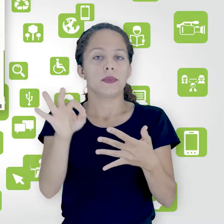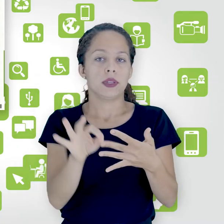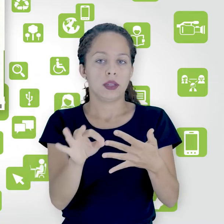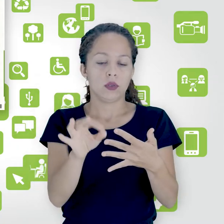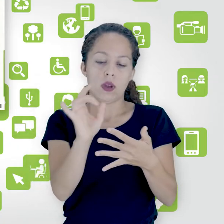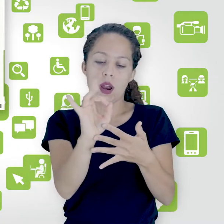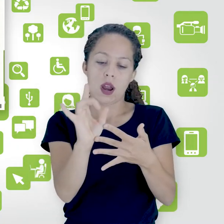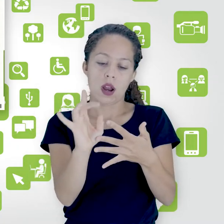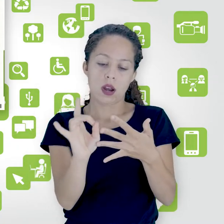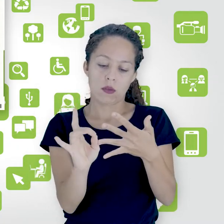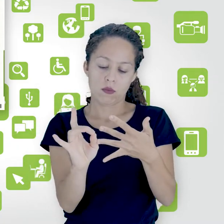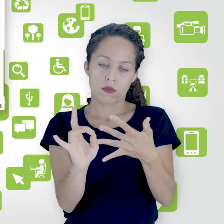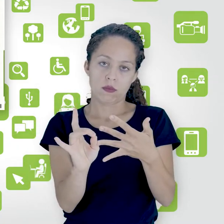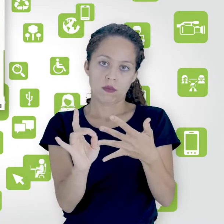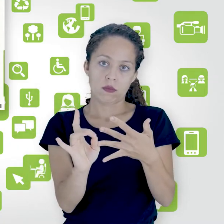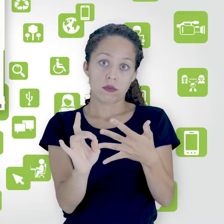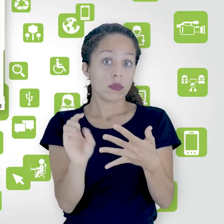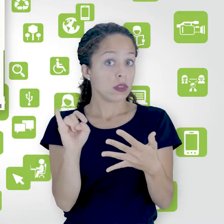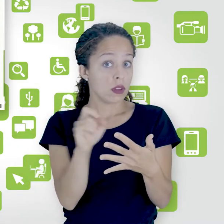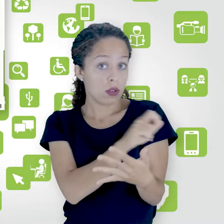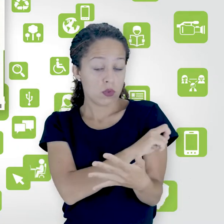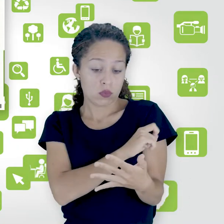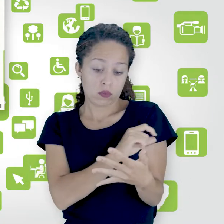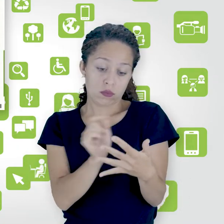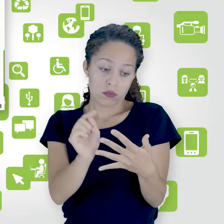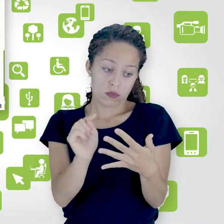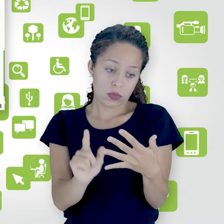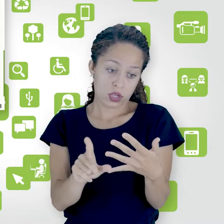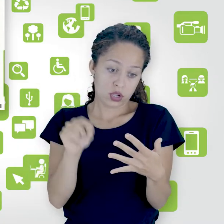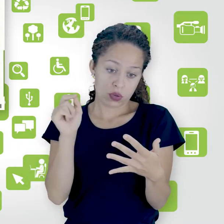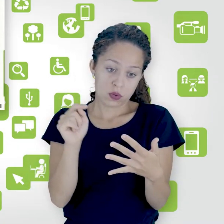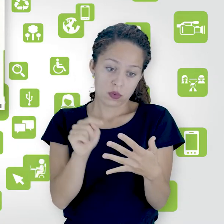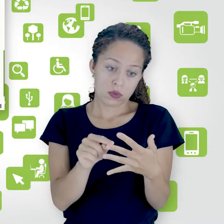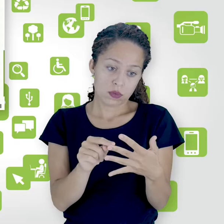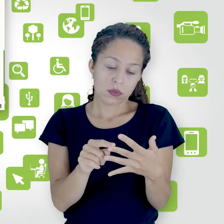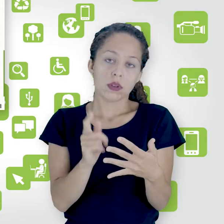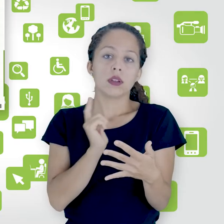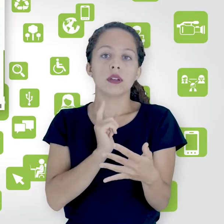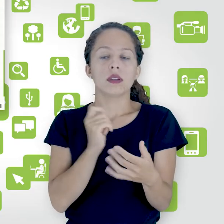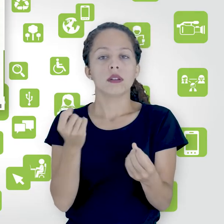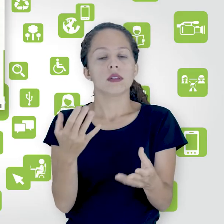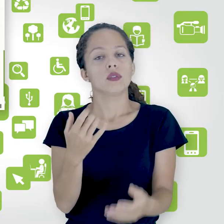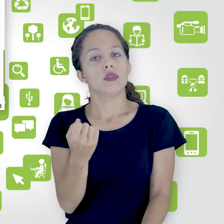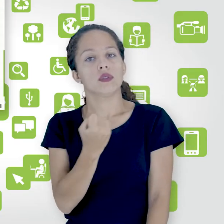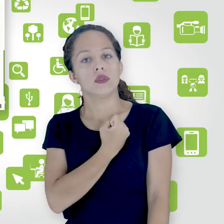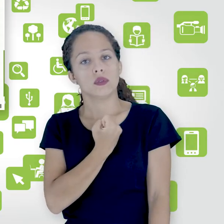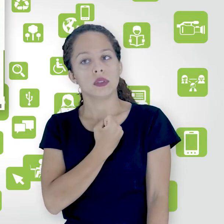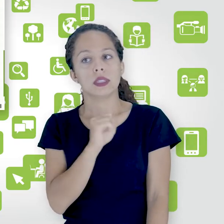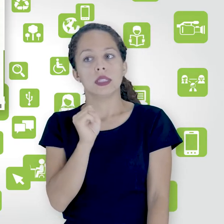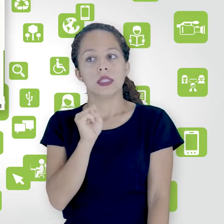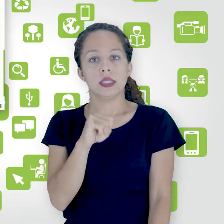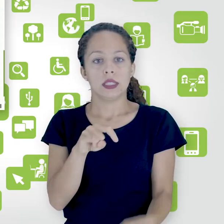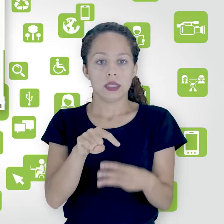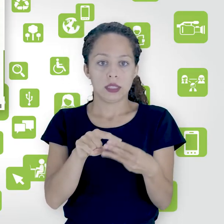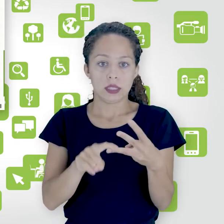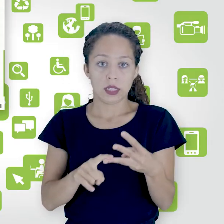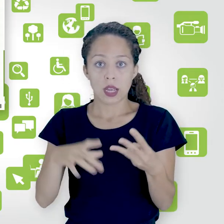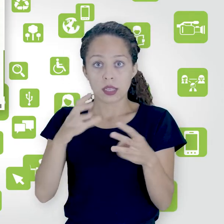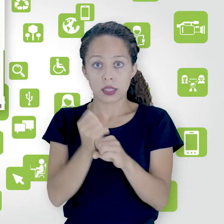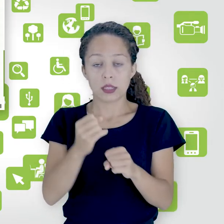33,33%. Isso significa que o aluno que escolher essa opção vai receber 33% do valor da questão. Se ele acertar as três